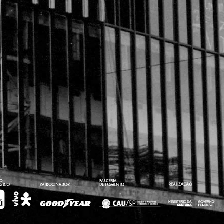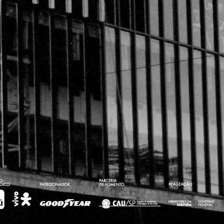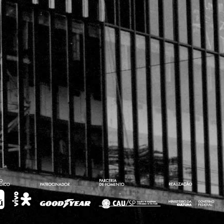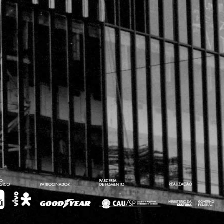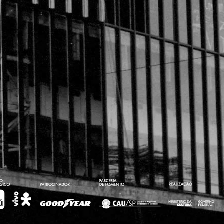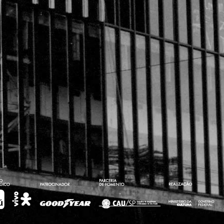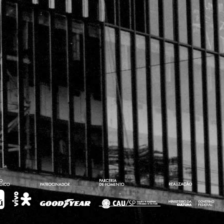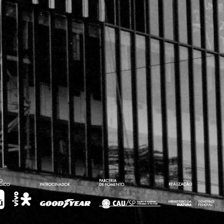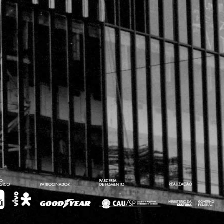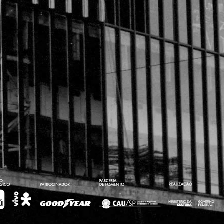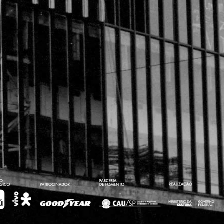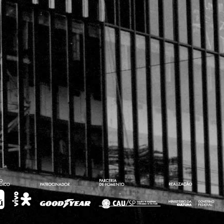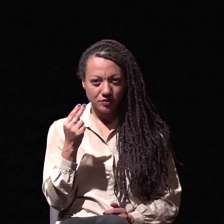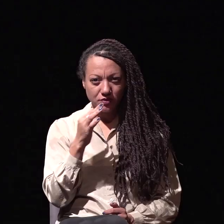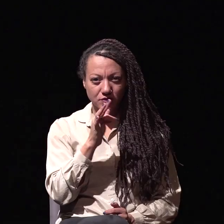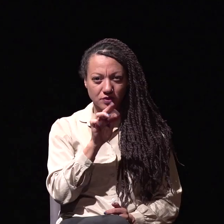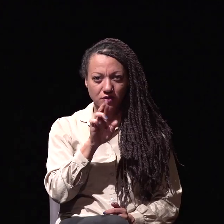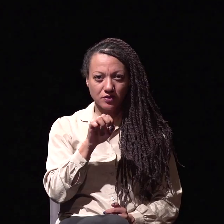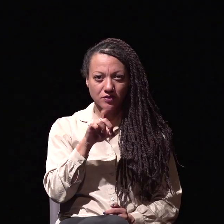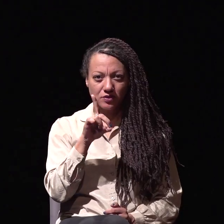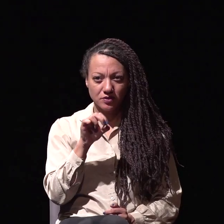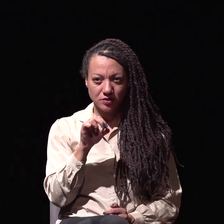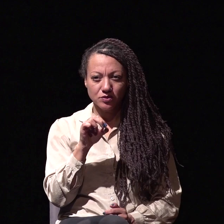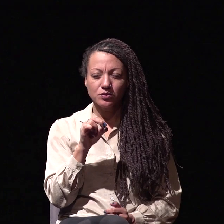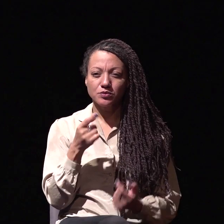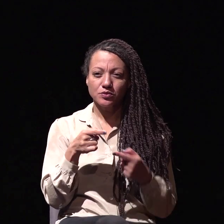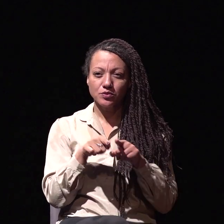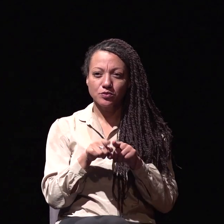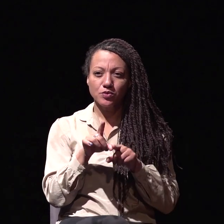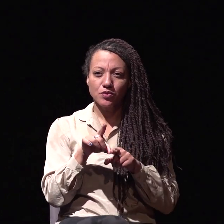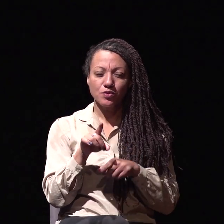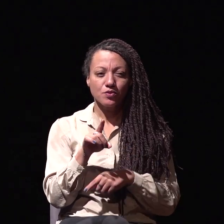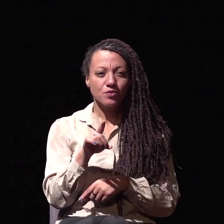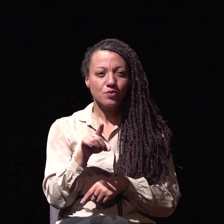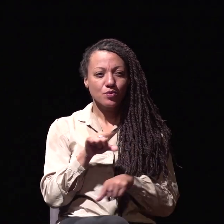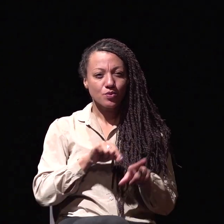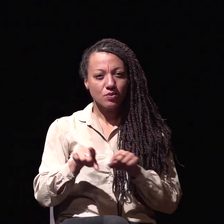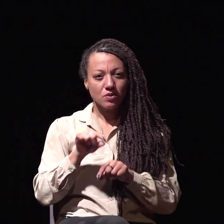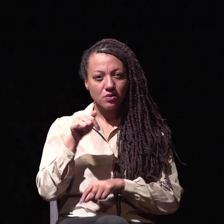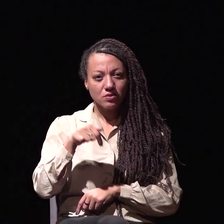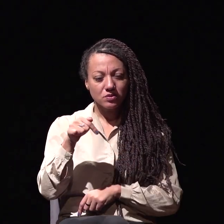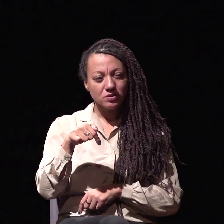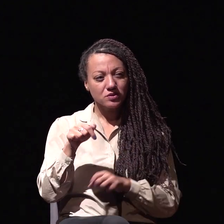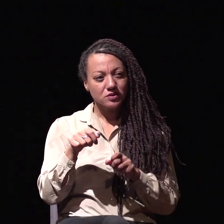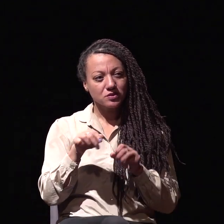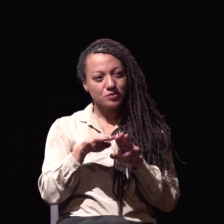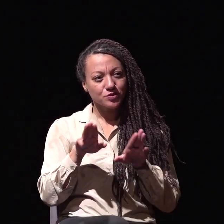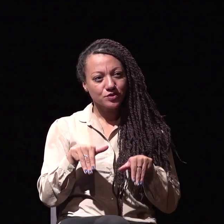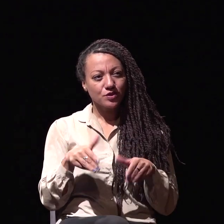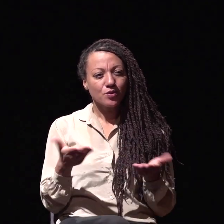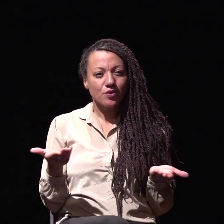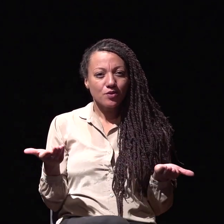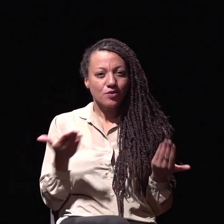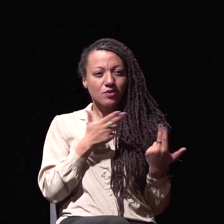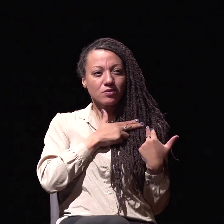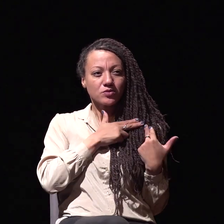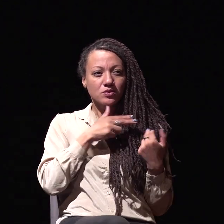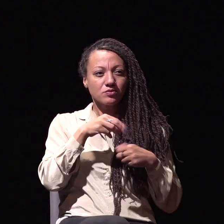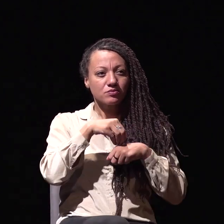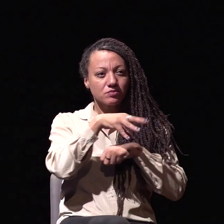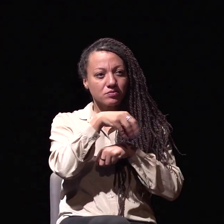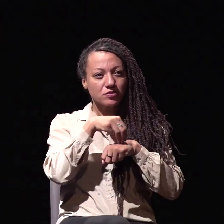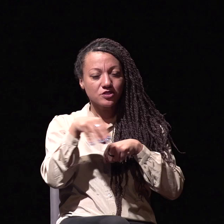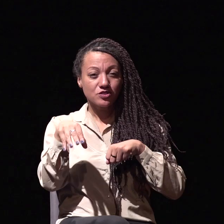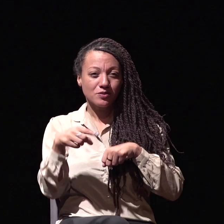Bom dia, meu nome é Fernando Oliva, eu faço parte da equipe de curadoria aqui do museu. Estou aqui para mediar essa primeira mesa